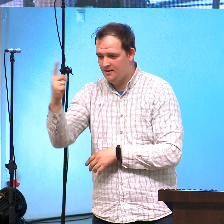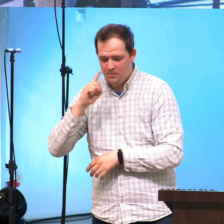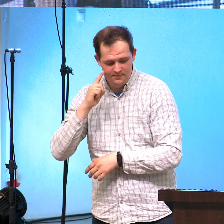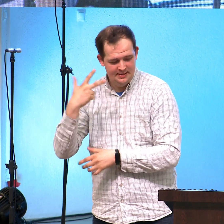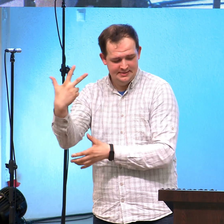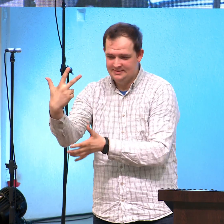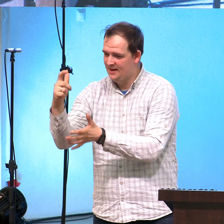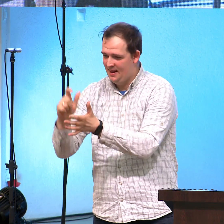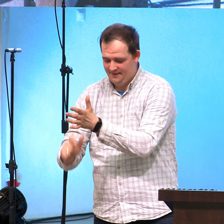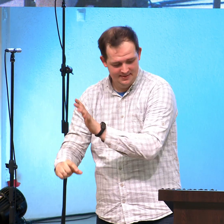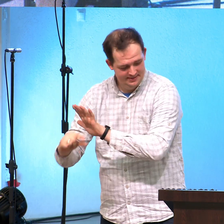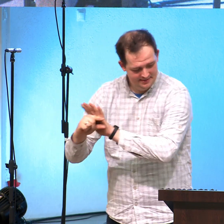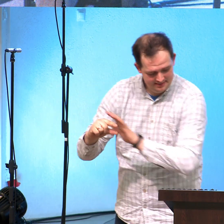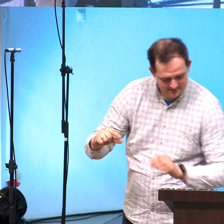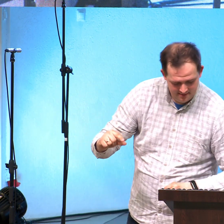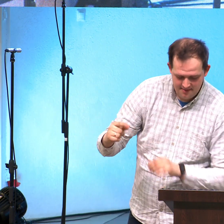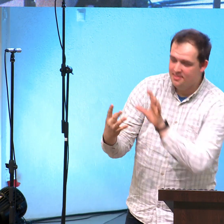Тимофея, 1 Тимофея,